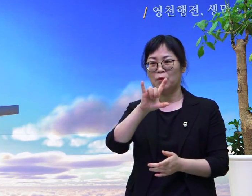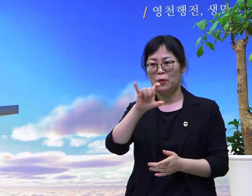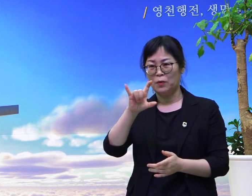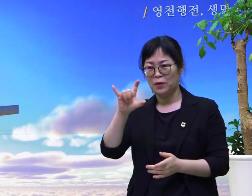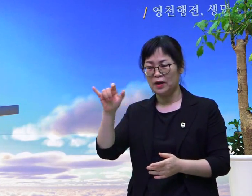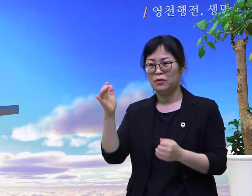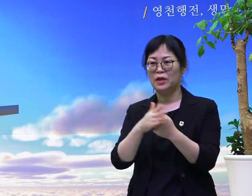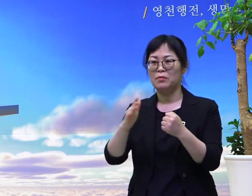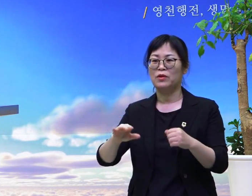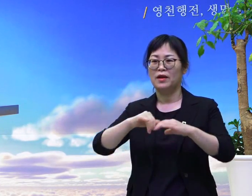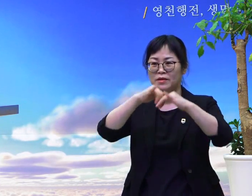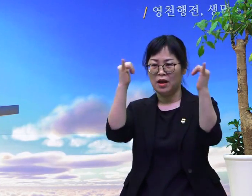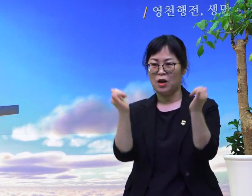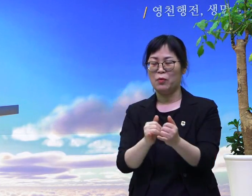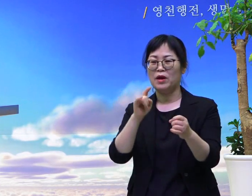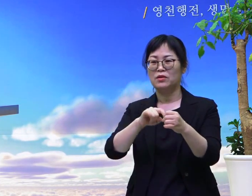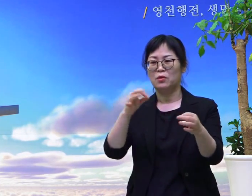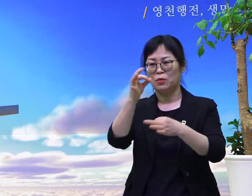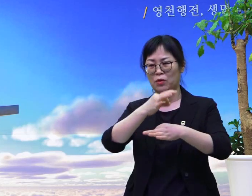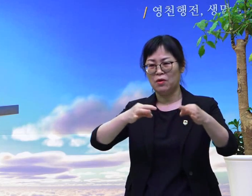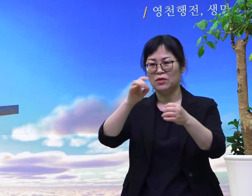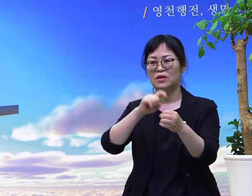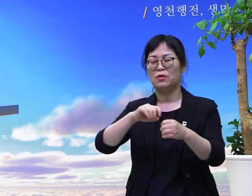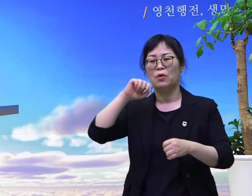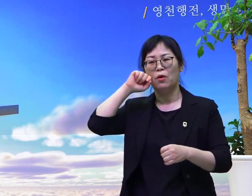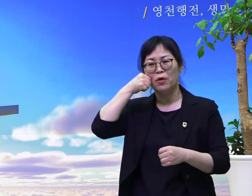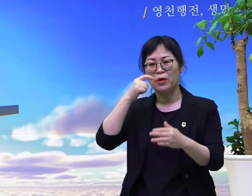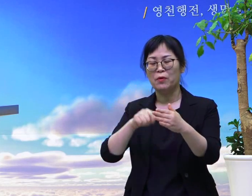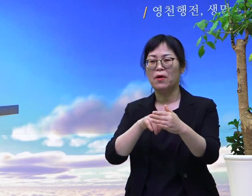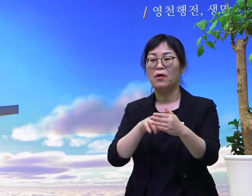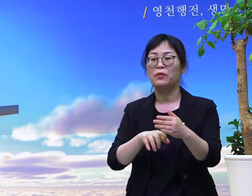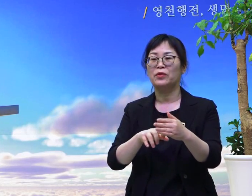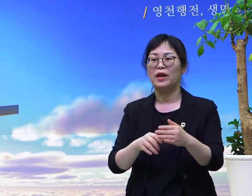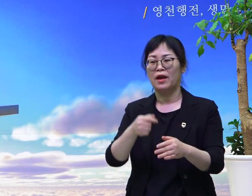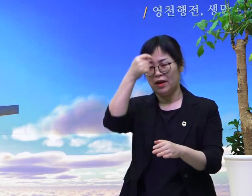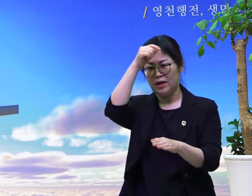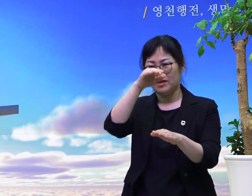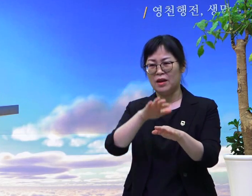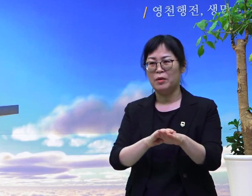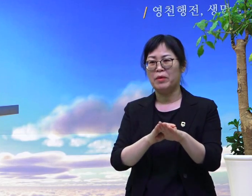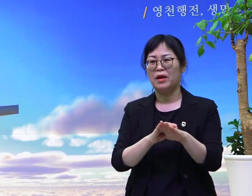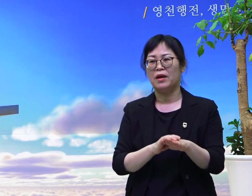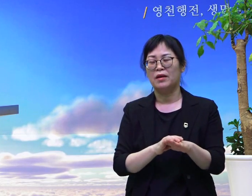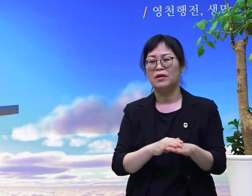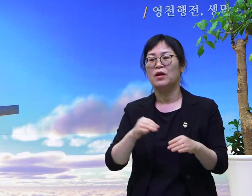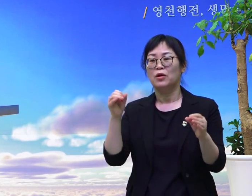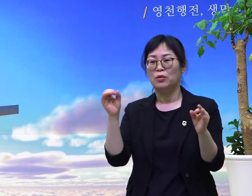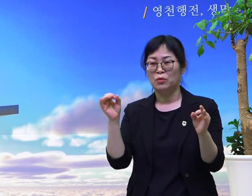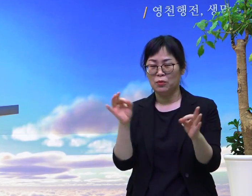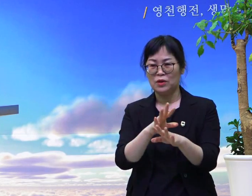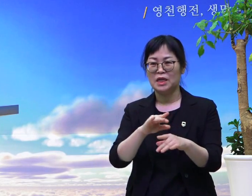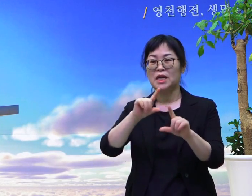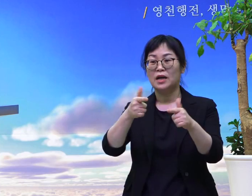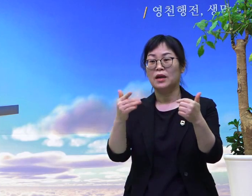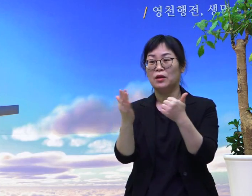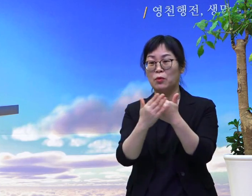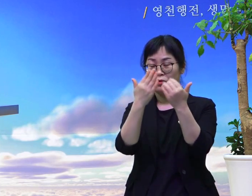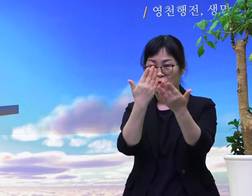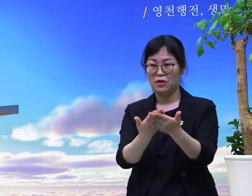인하여 사회적으로 경제적으로 어려운 가운데 예배의 끈을 놓지 않게 하여 주심을